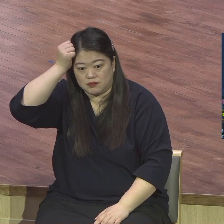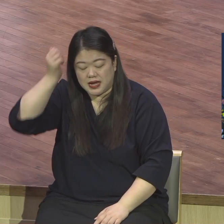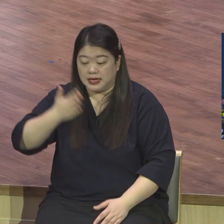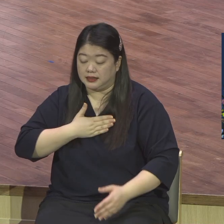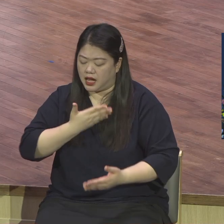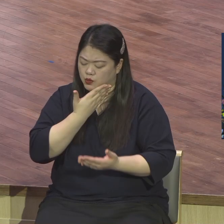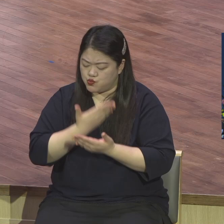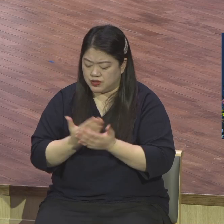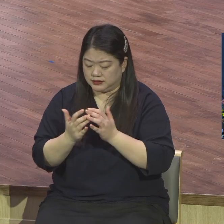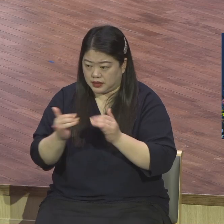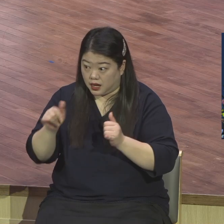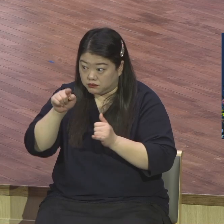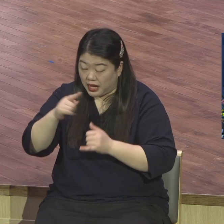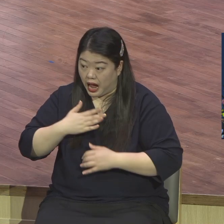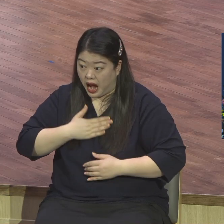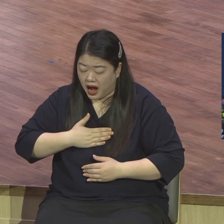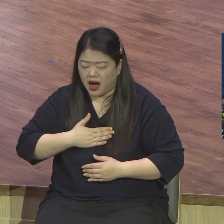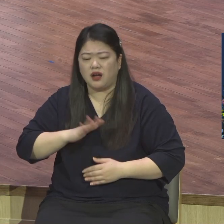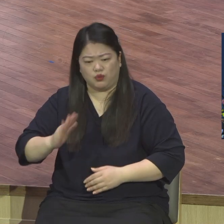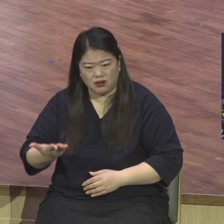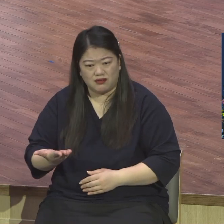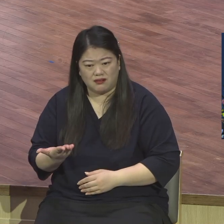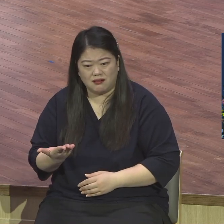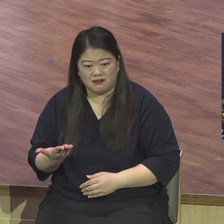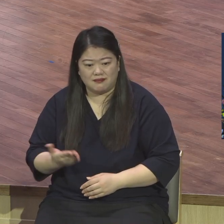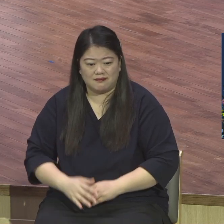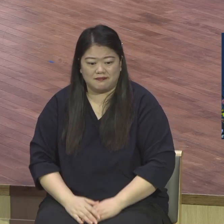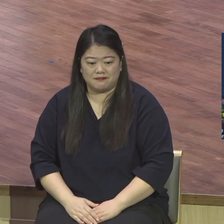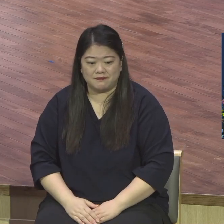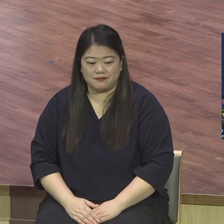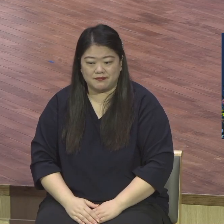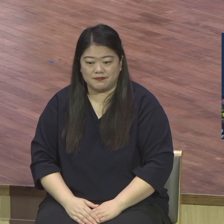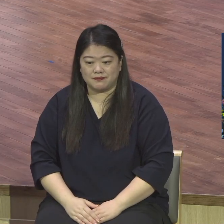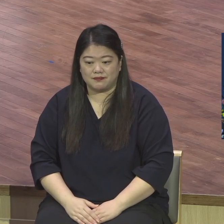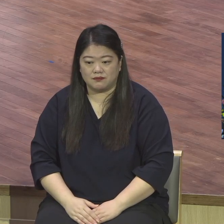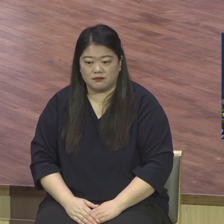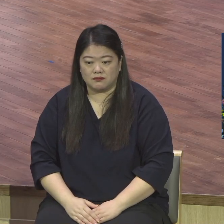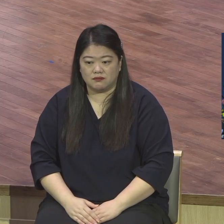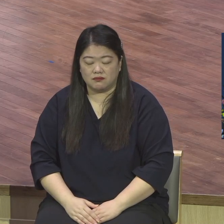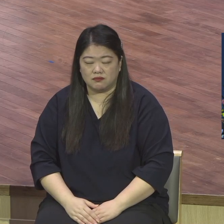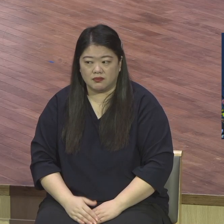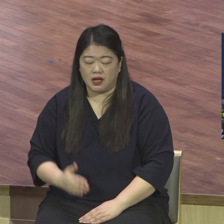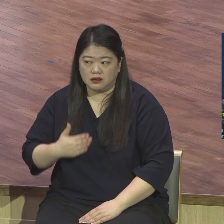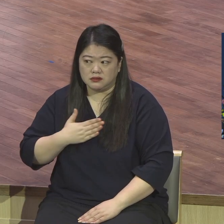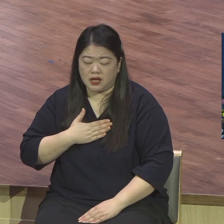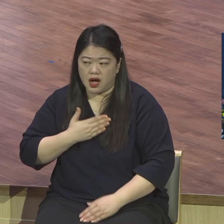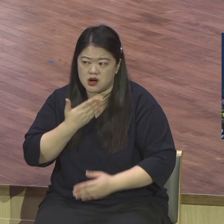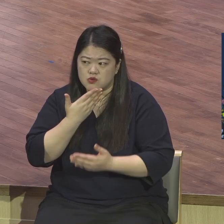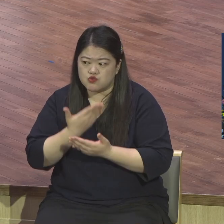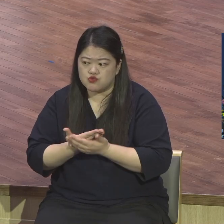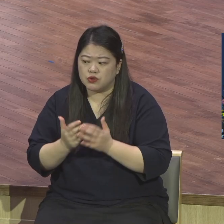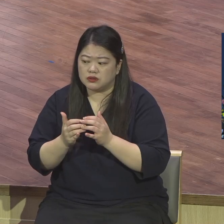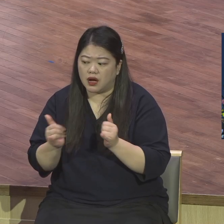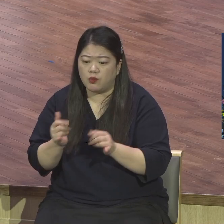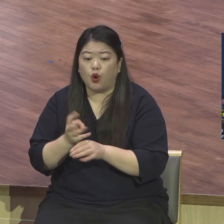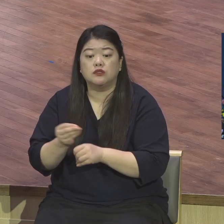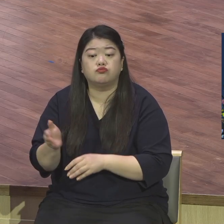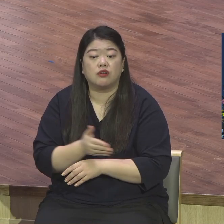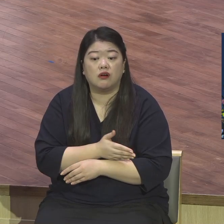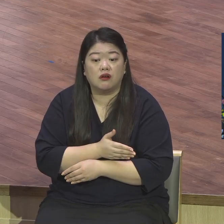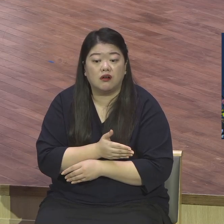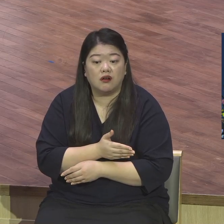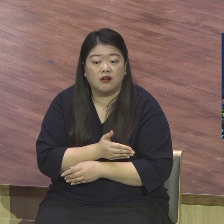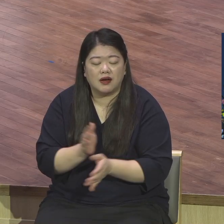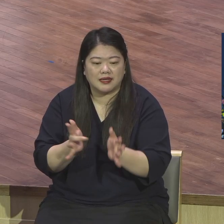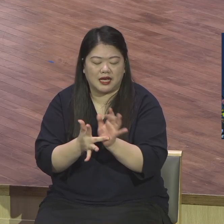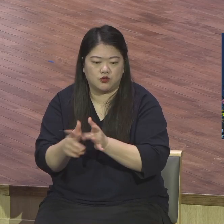특별히 예수 그리스도를 믿는 순간부터 예수의 영이 함께 하십니다.